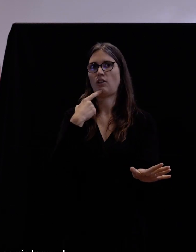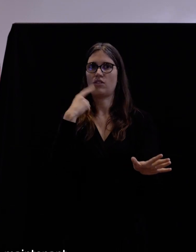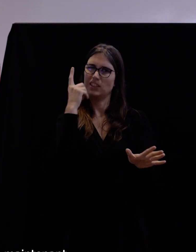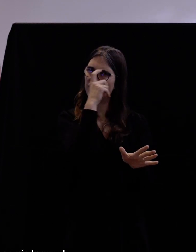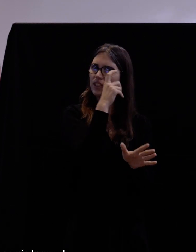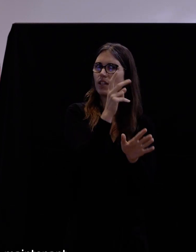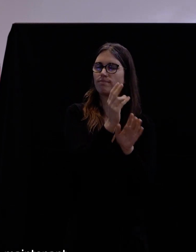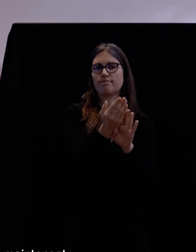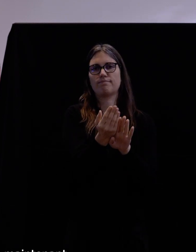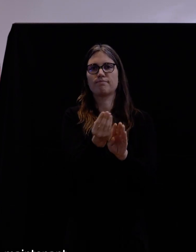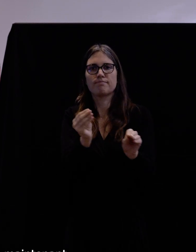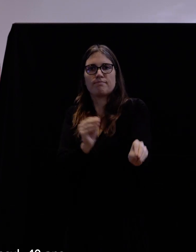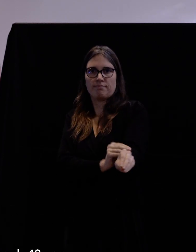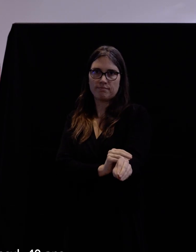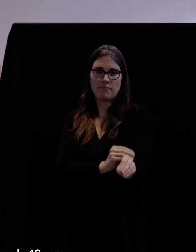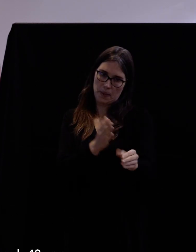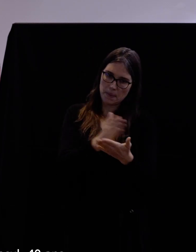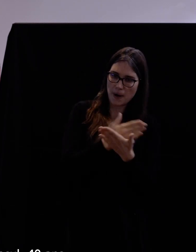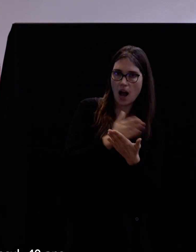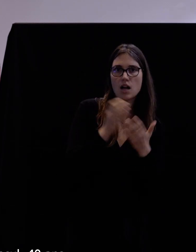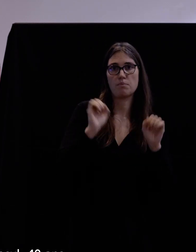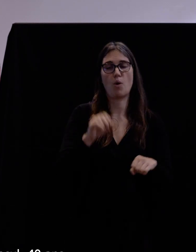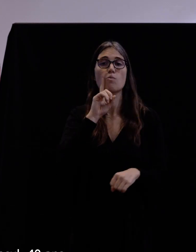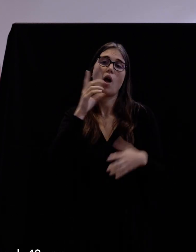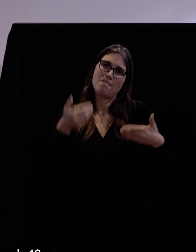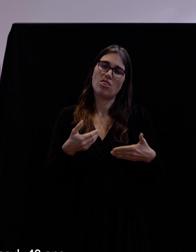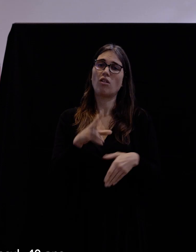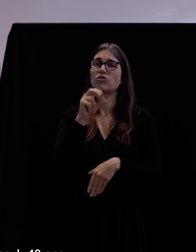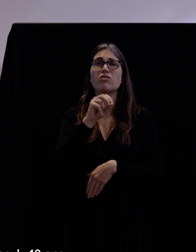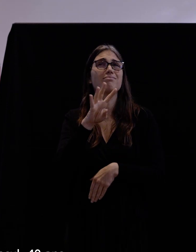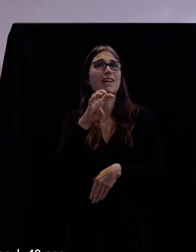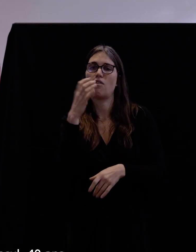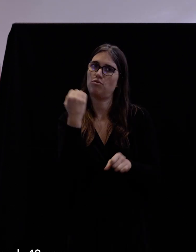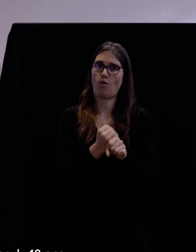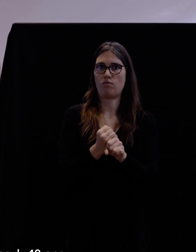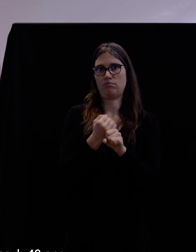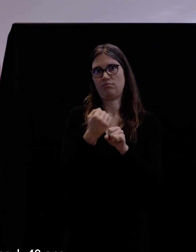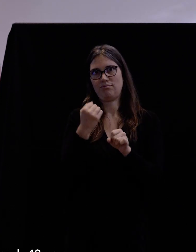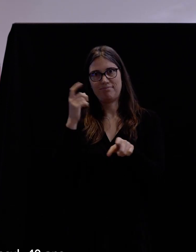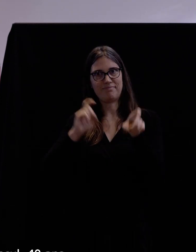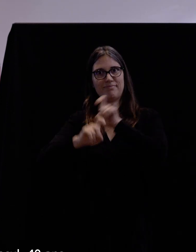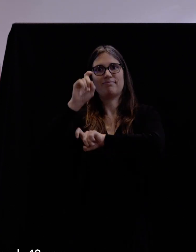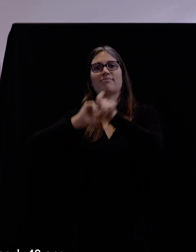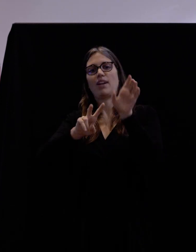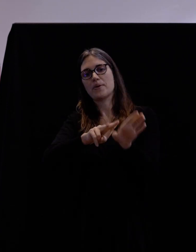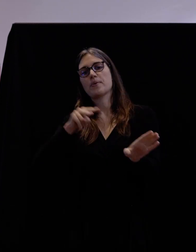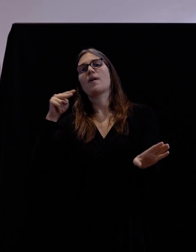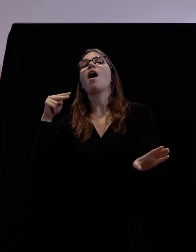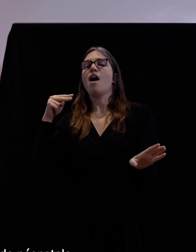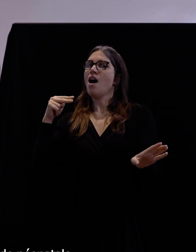maintenant on connaît depuis que, justement, on a 30 ans de recul, 40 ans pour les plus âgés de vos